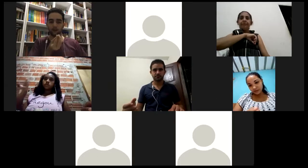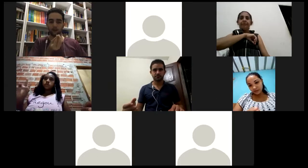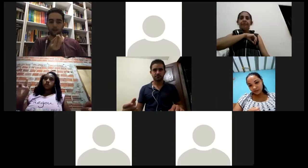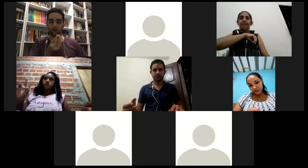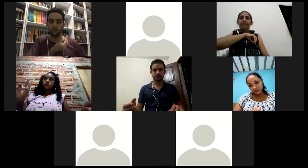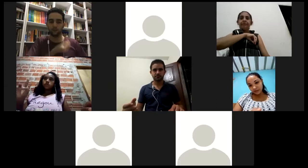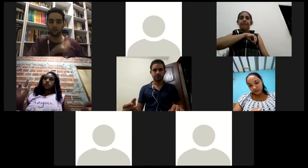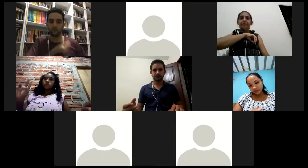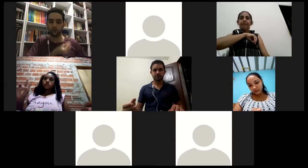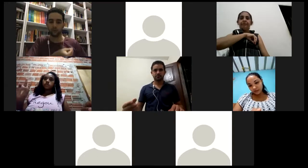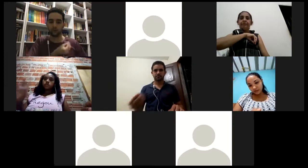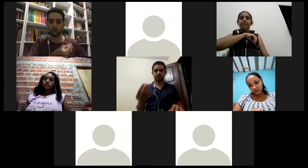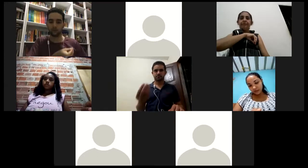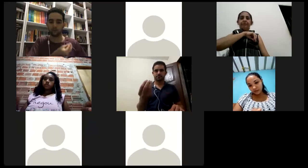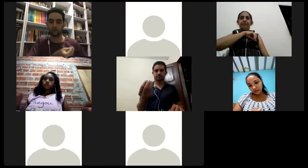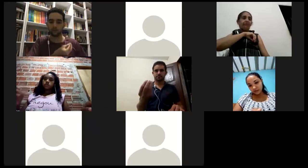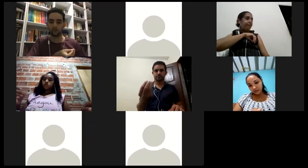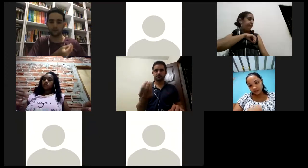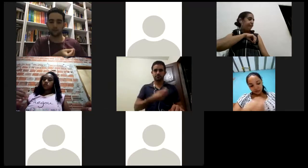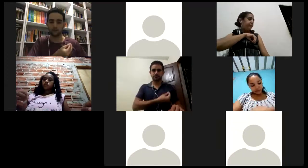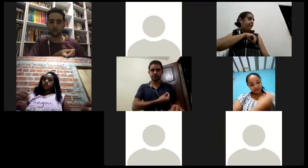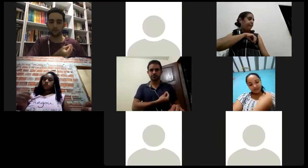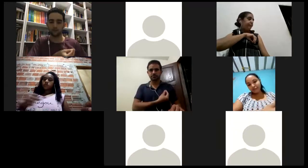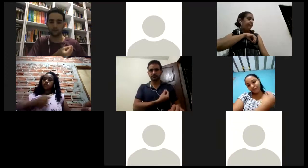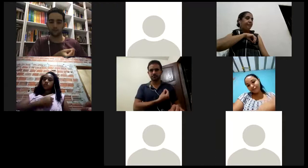Vida. Botão aqui no peito.